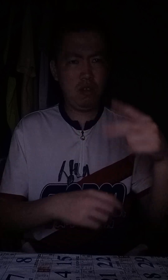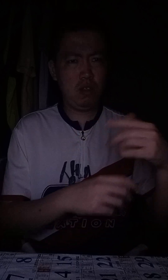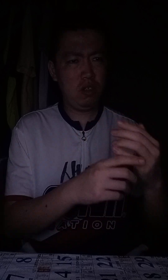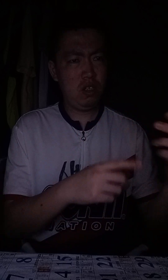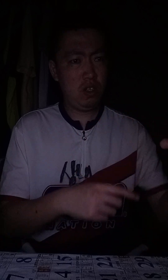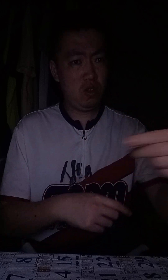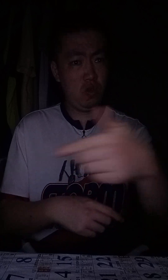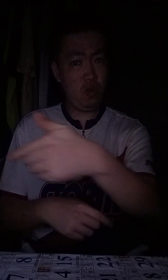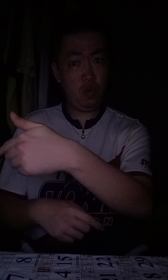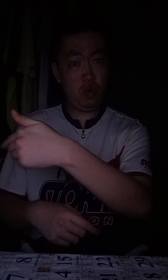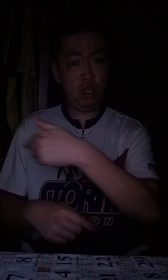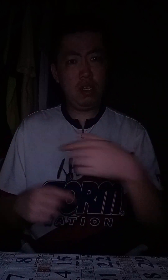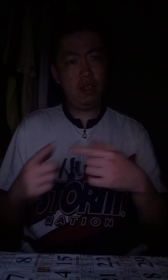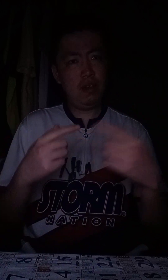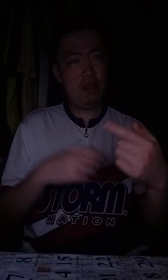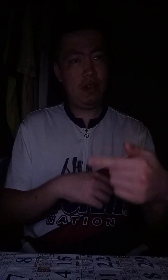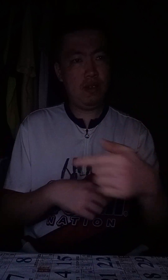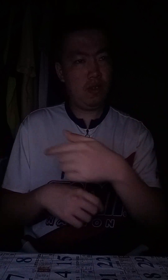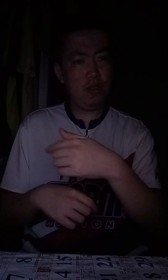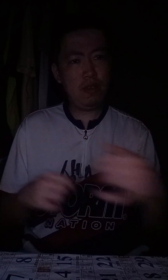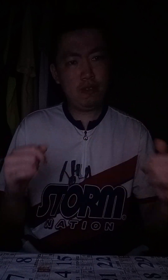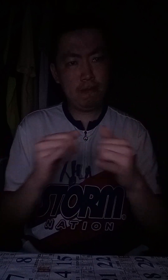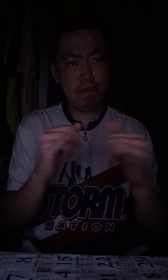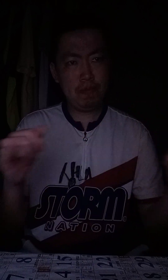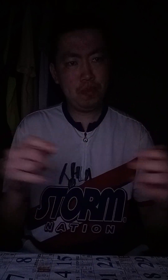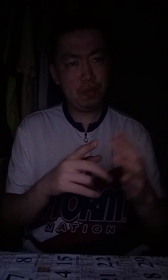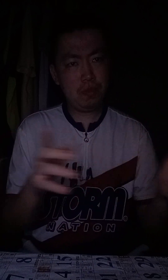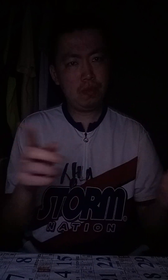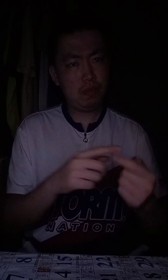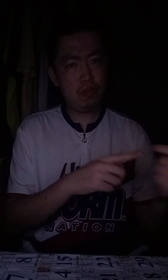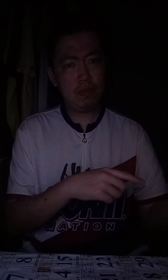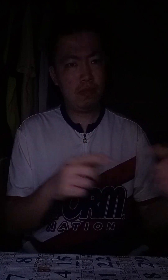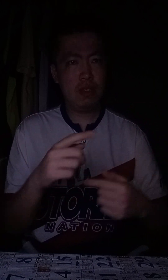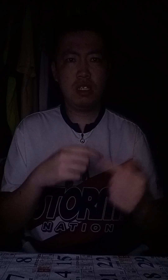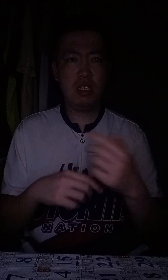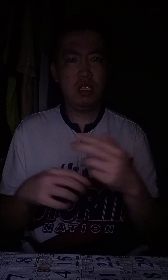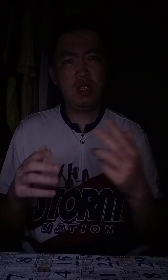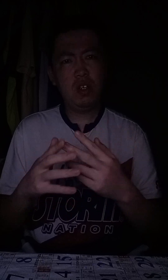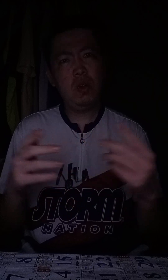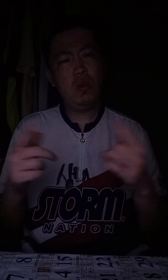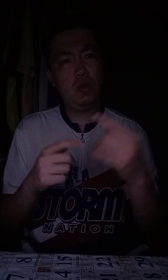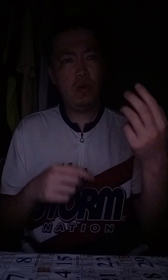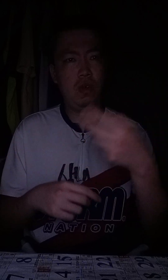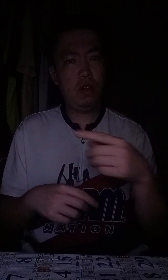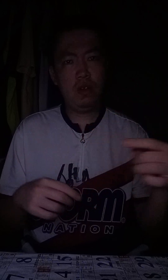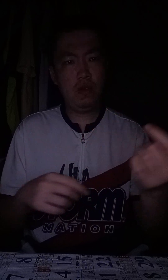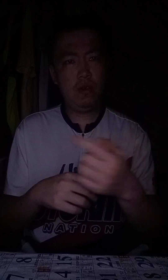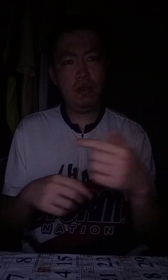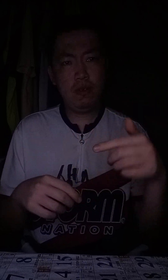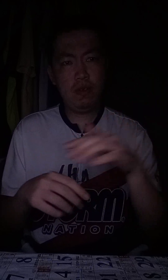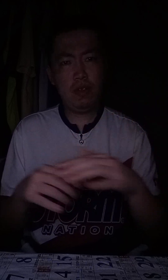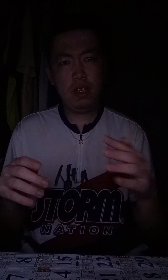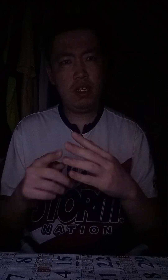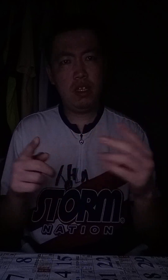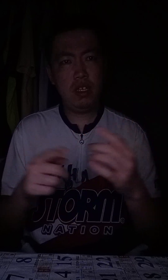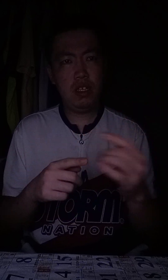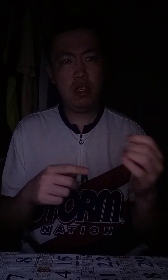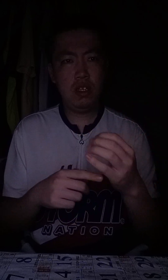쫙 들어오면서 사는 사람들을 치고 한 사람은 깔고 한 사람은 나가